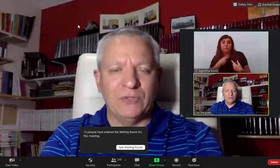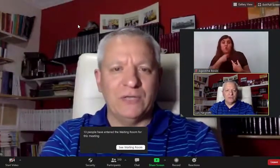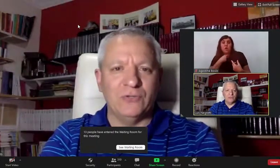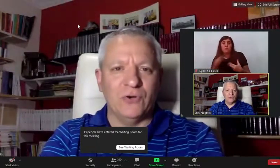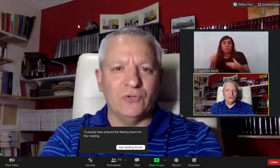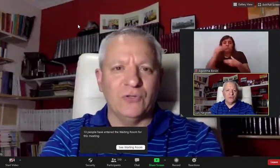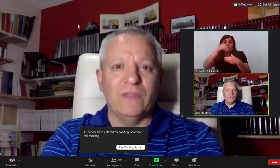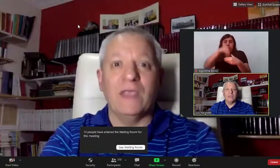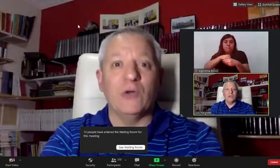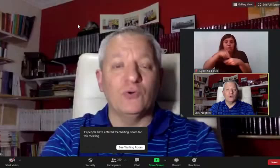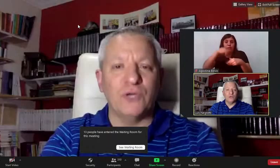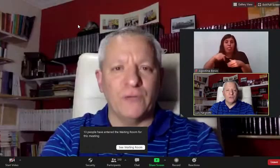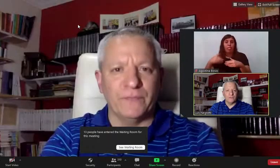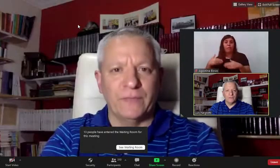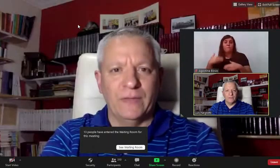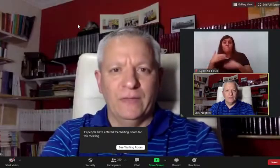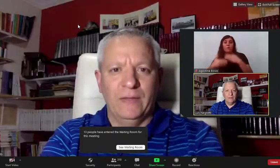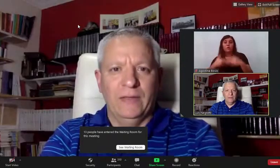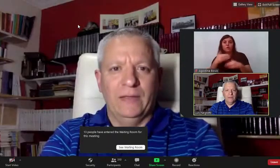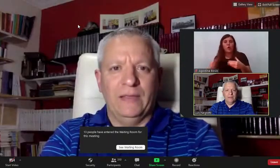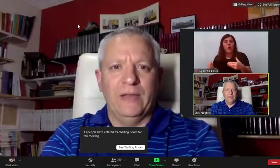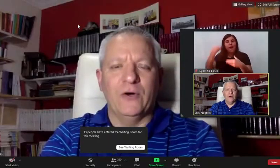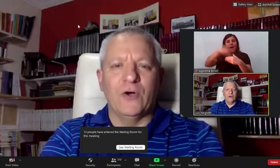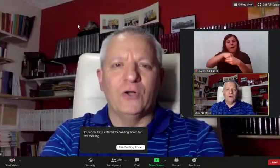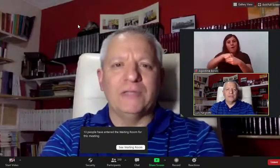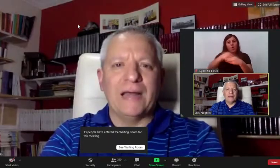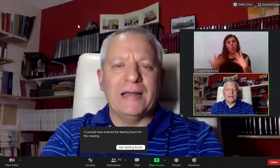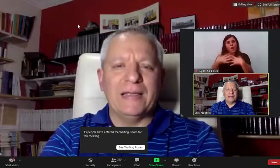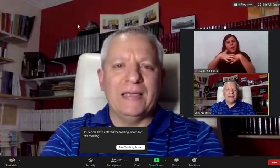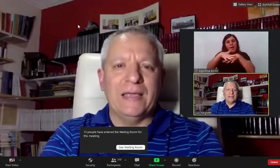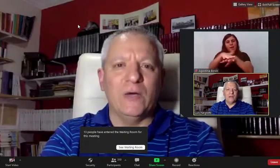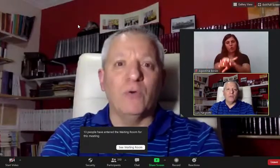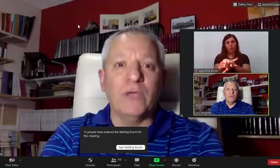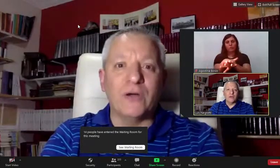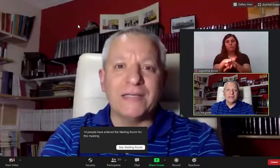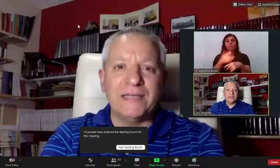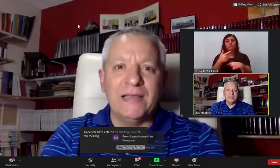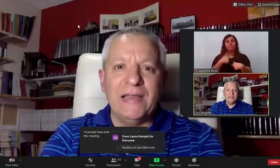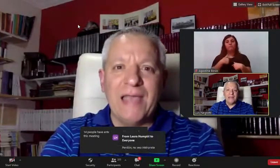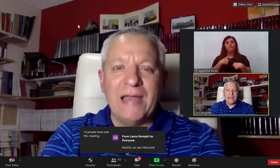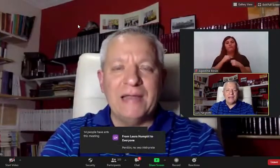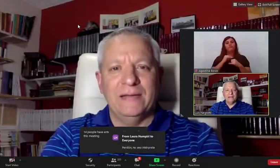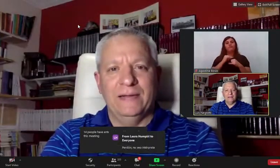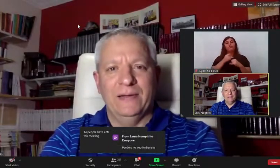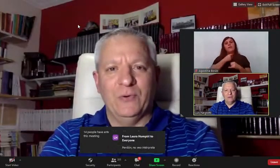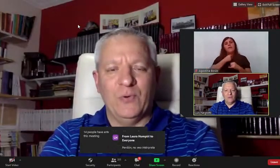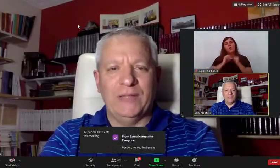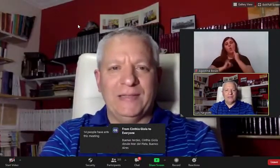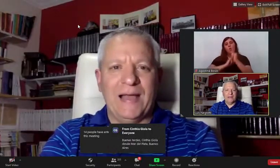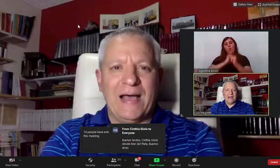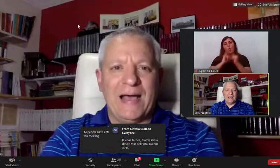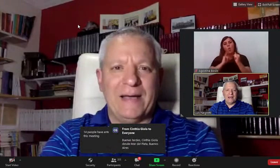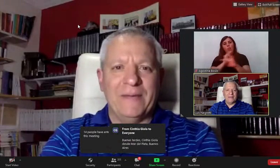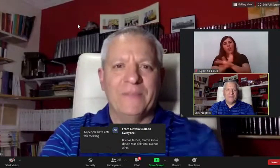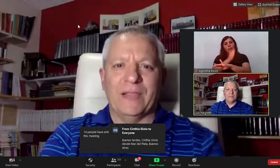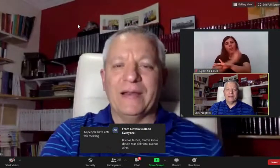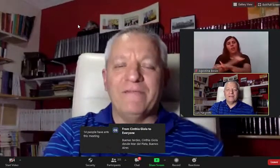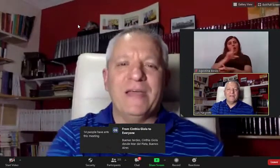en procesos de inclusión. Quiero contarles que, como dijo recién Liliana,